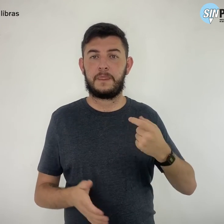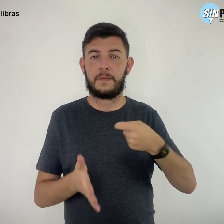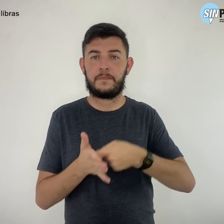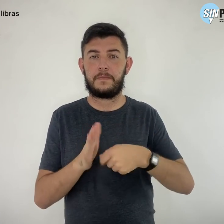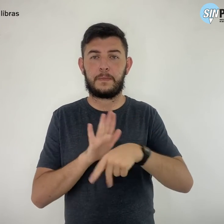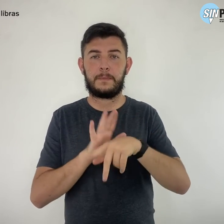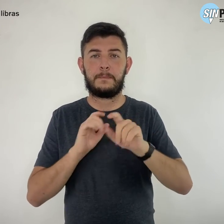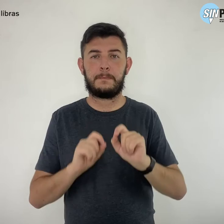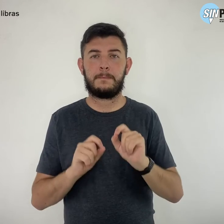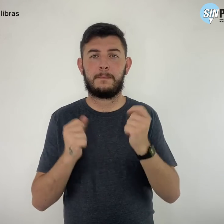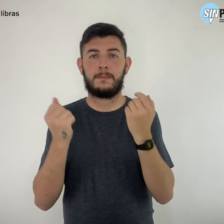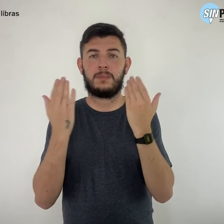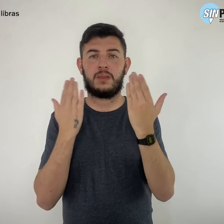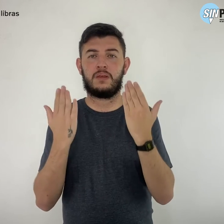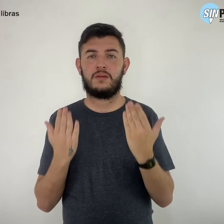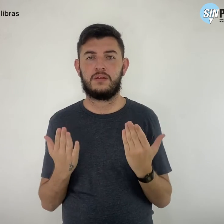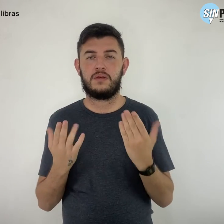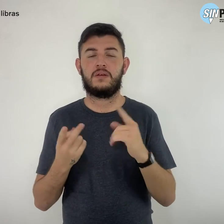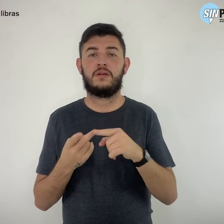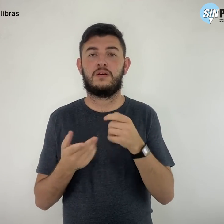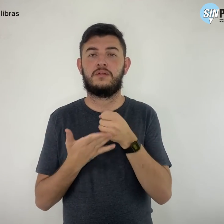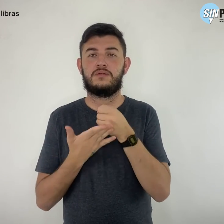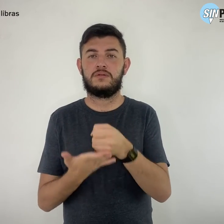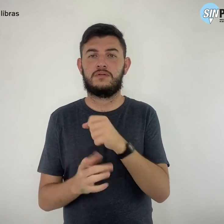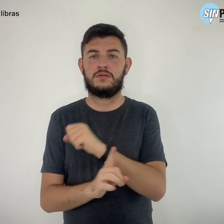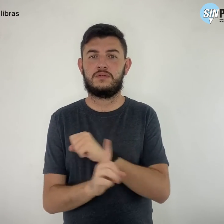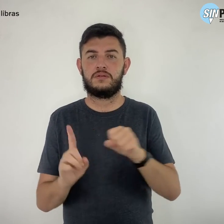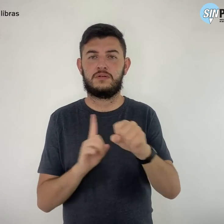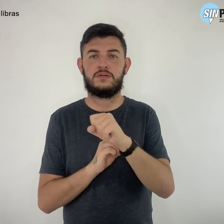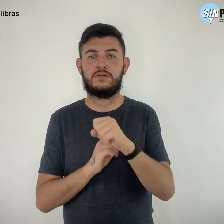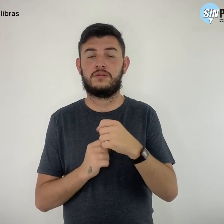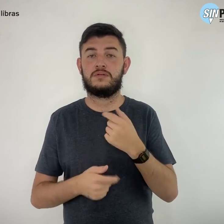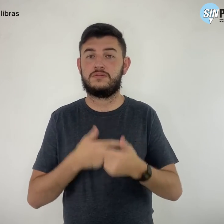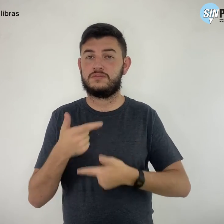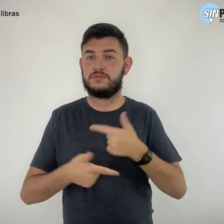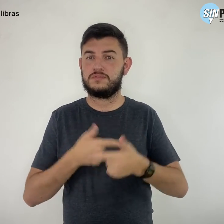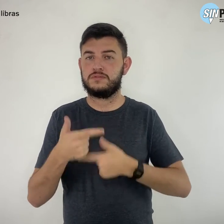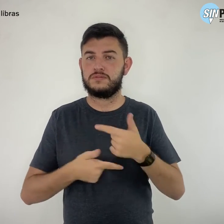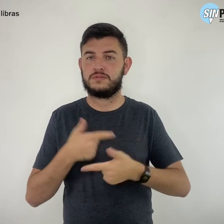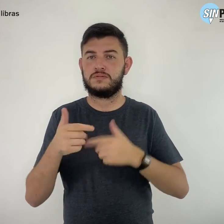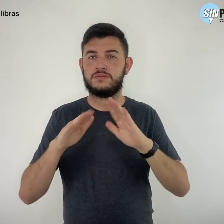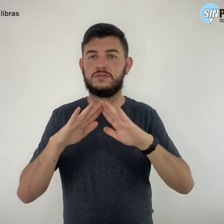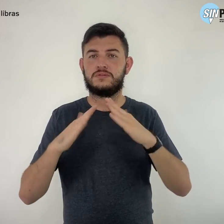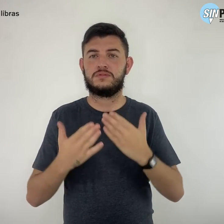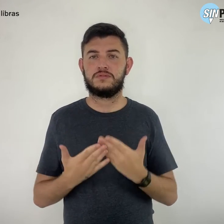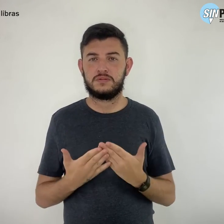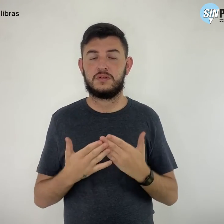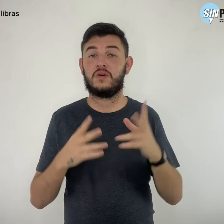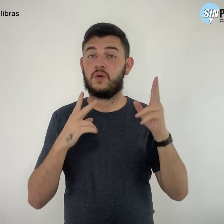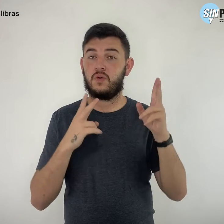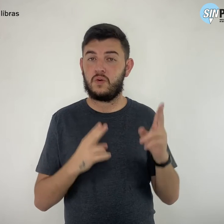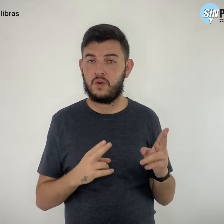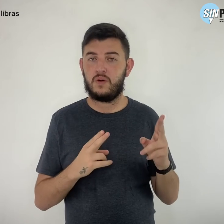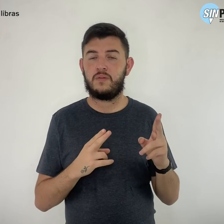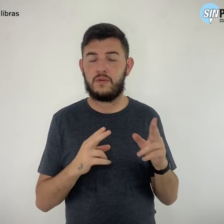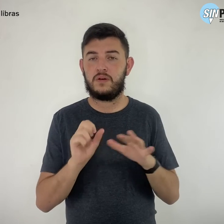a psicólogos e assistentes sociais atuantes nas escolas, conforme prevê a